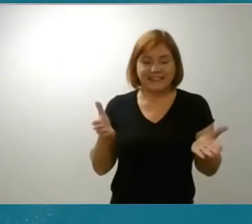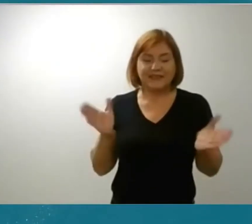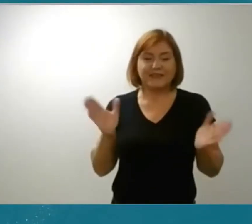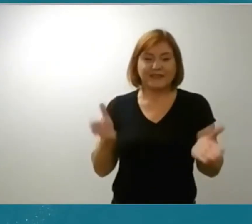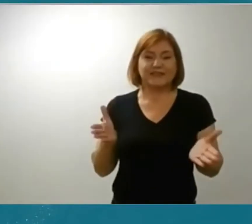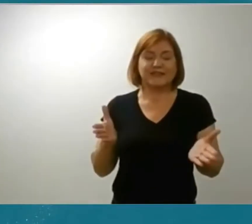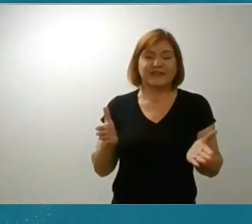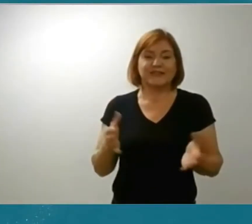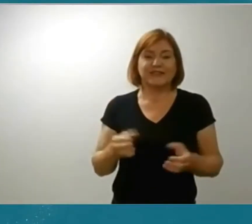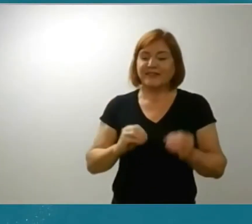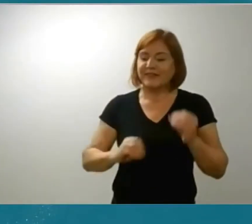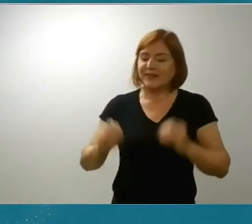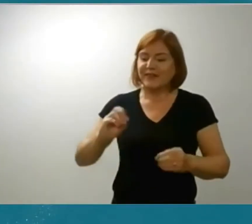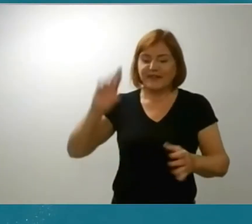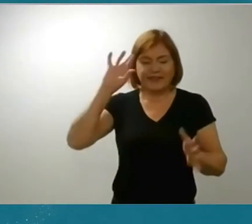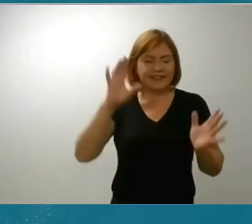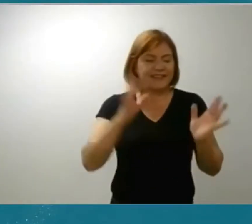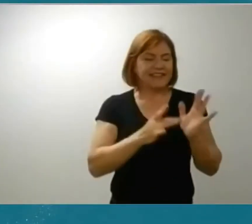Romanos 11.